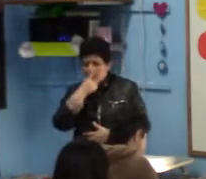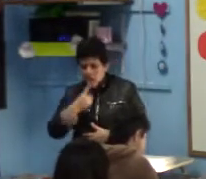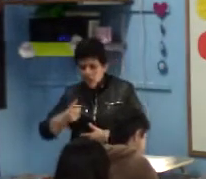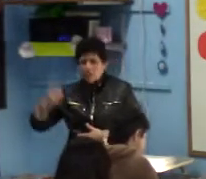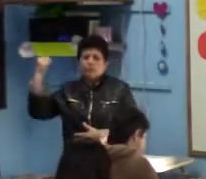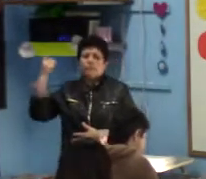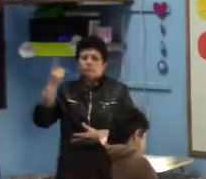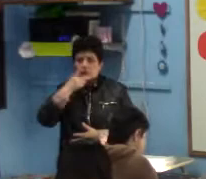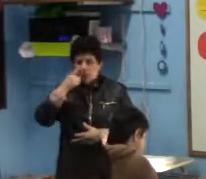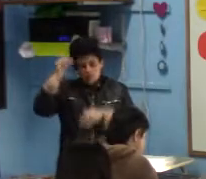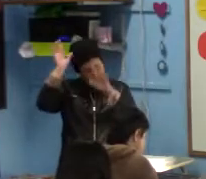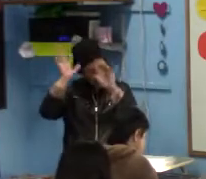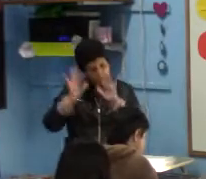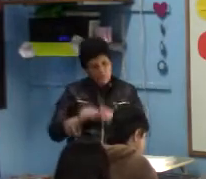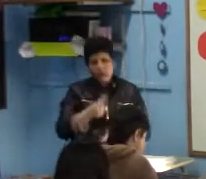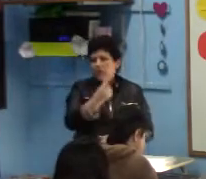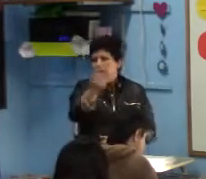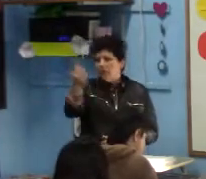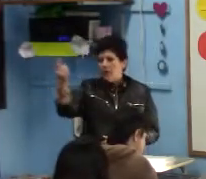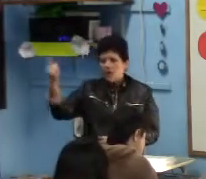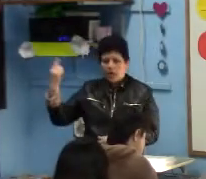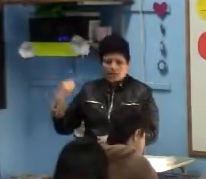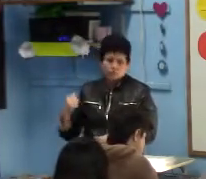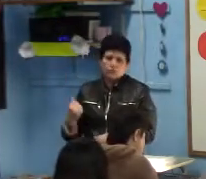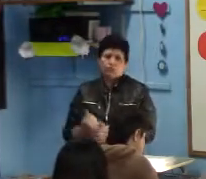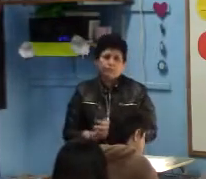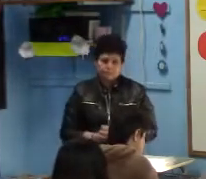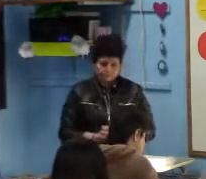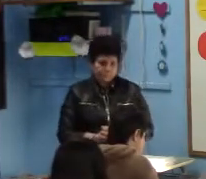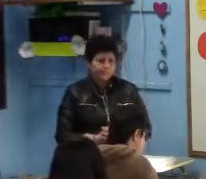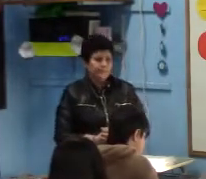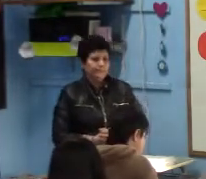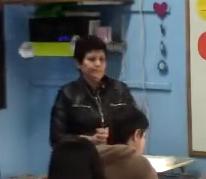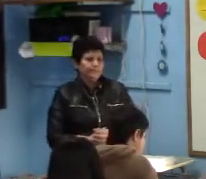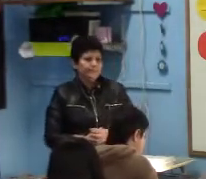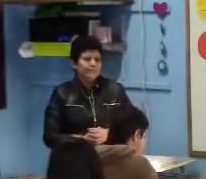este ministerio, pastor Iván, pastor Iván. Bueno,